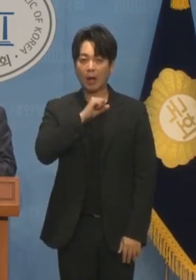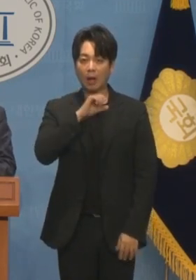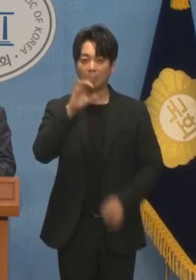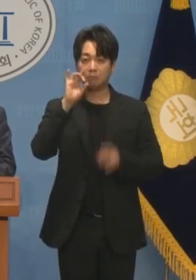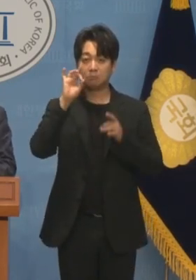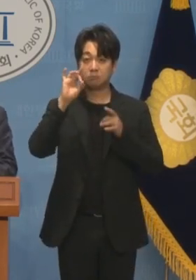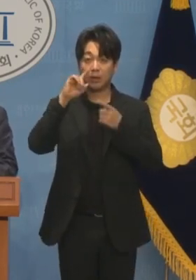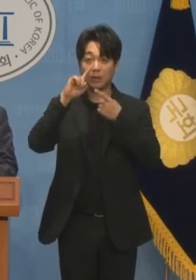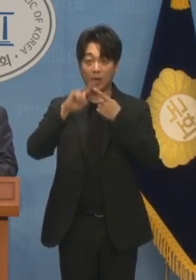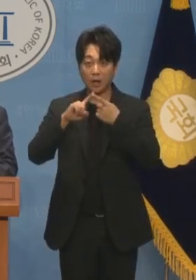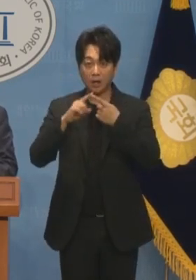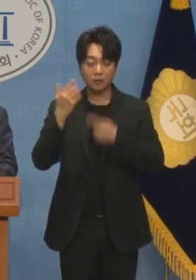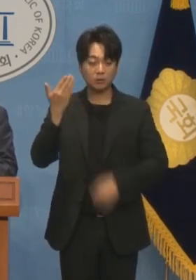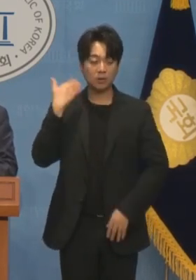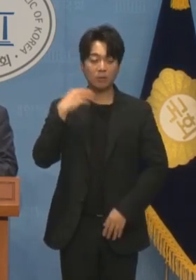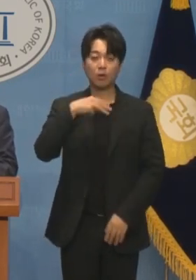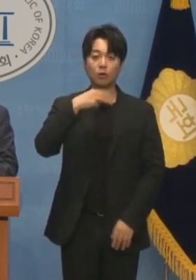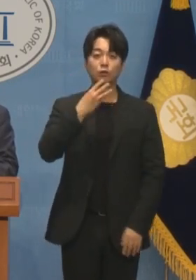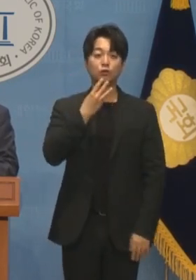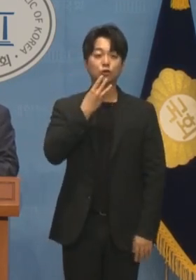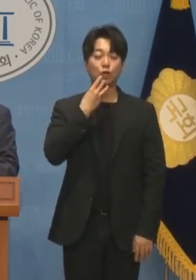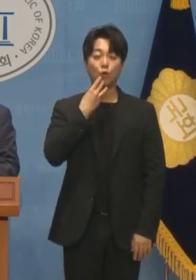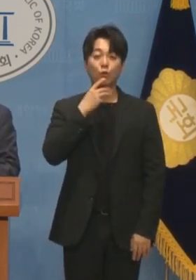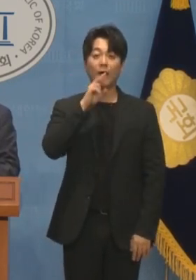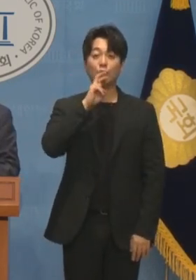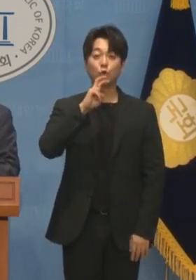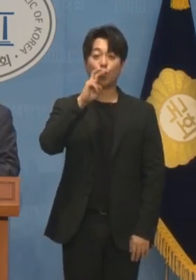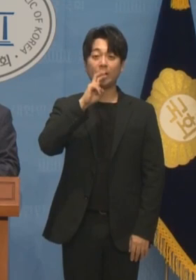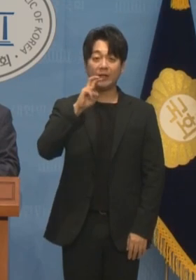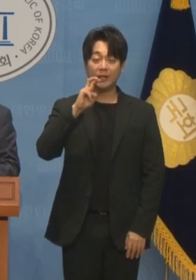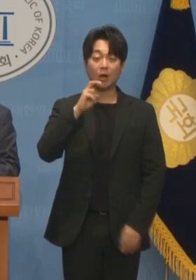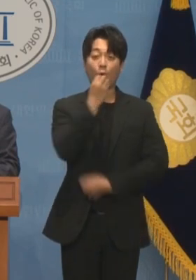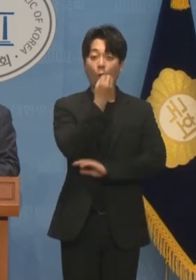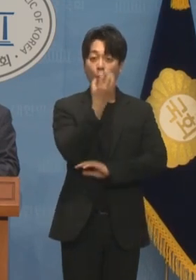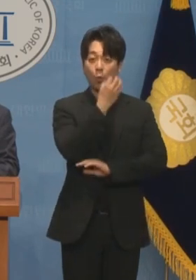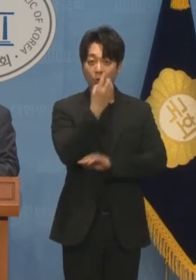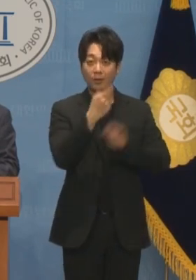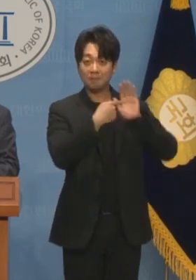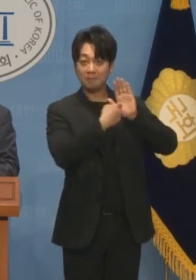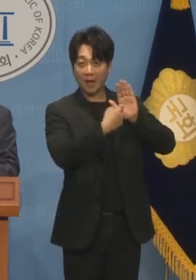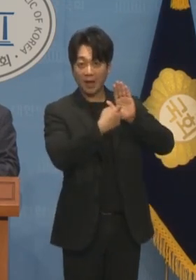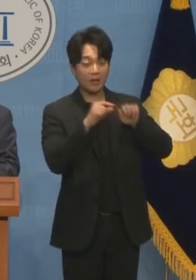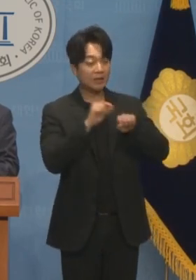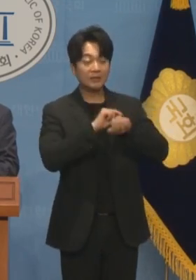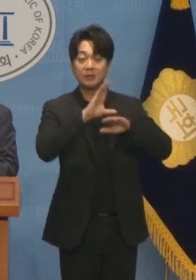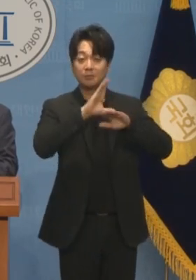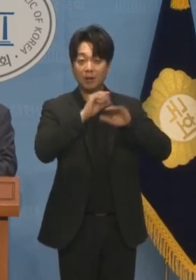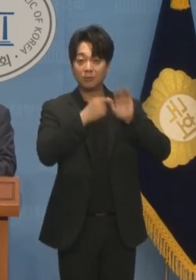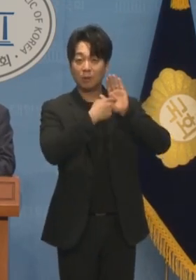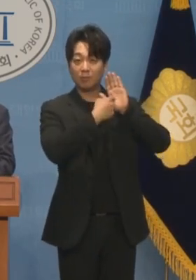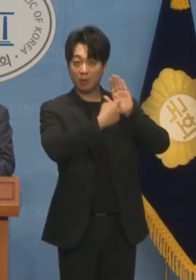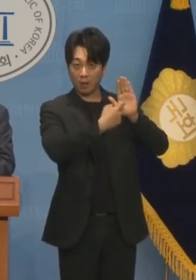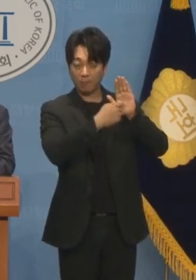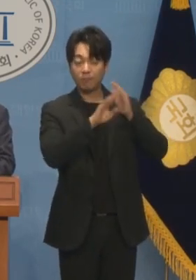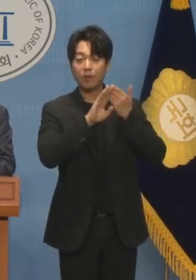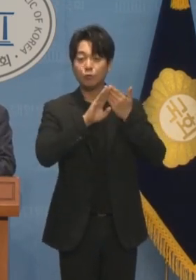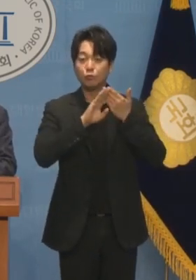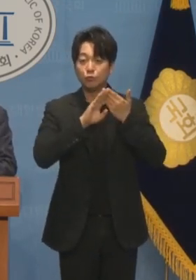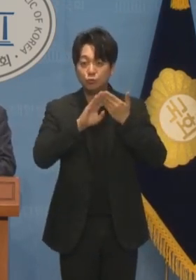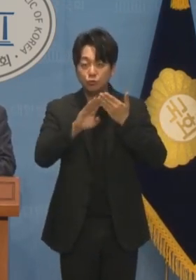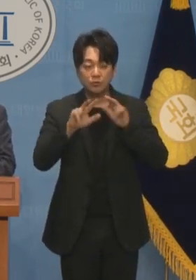서울의 소리가 제보를 받고 보도한 특집 방송을 내보낸